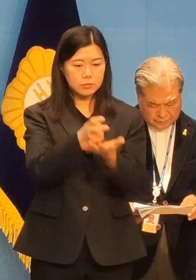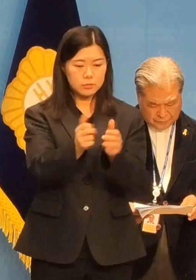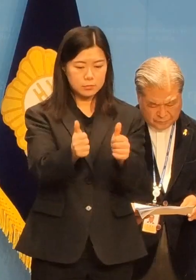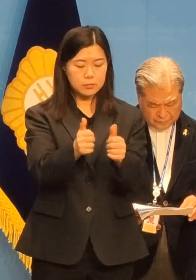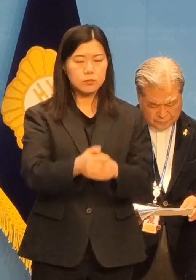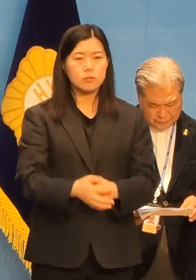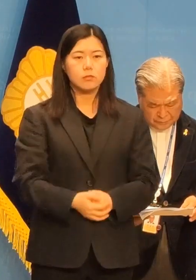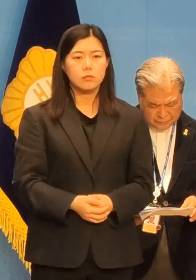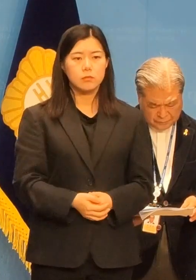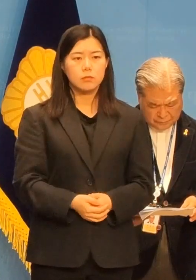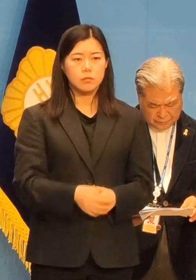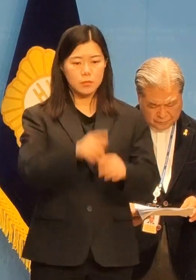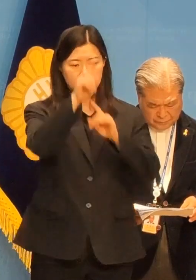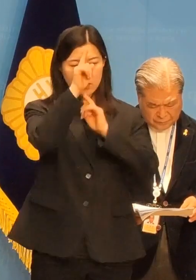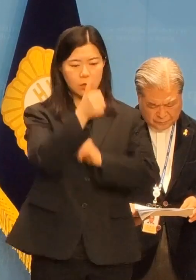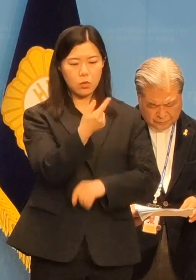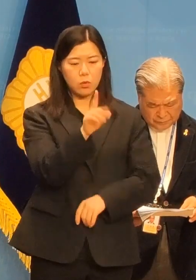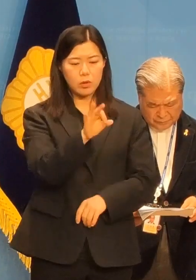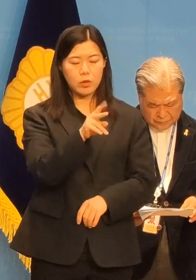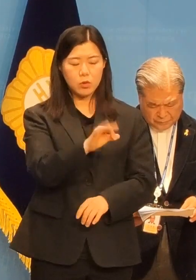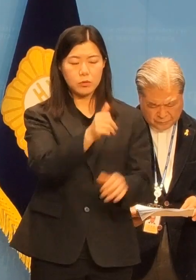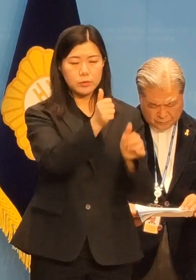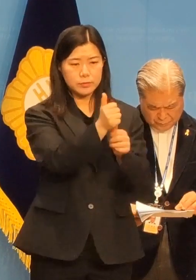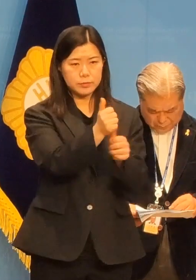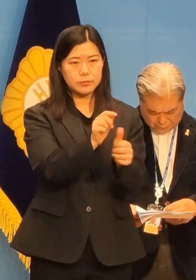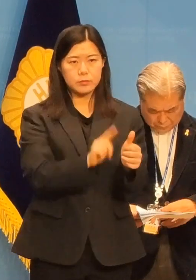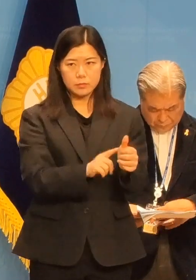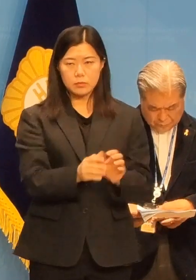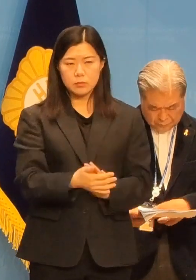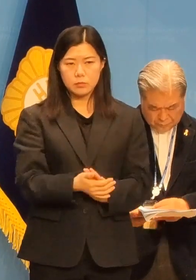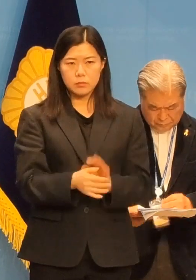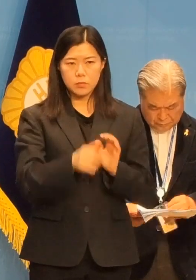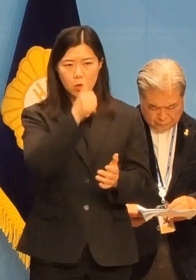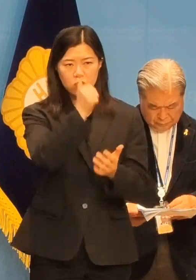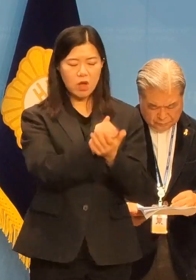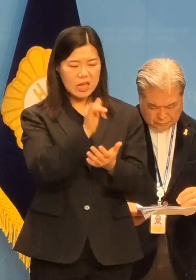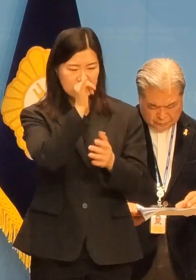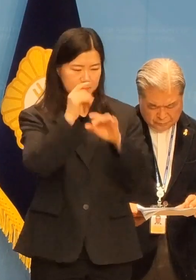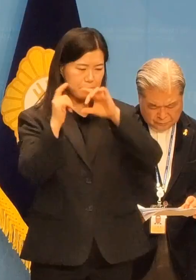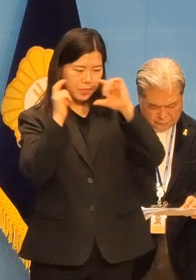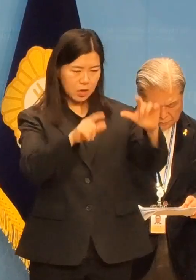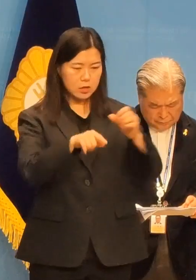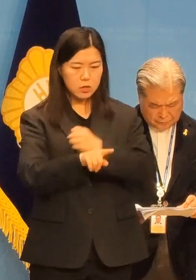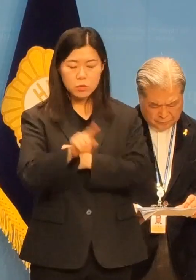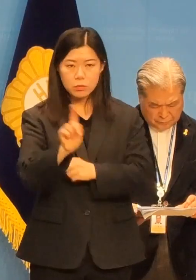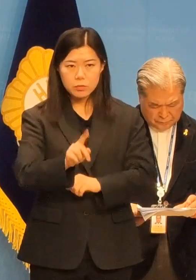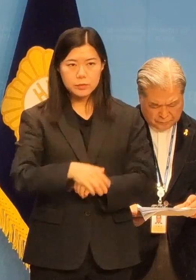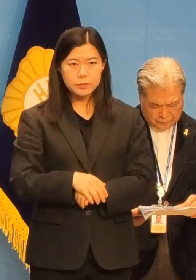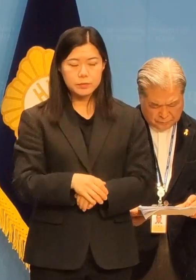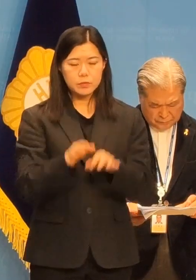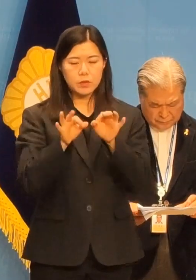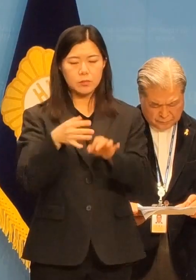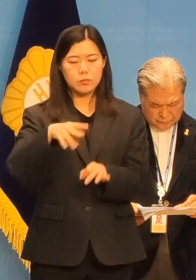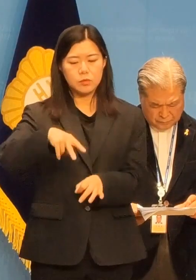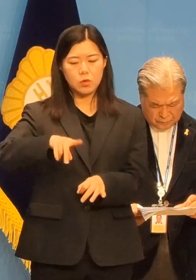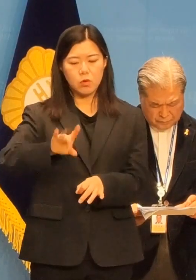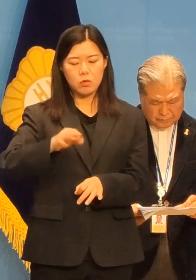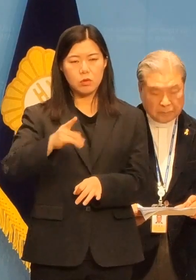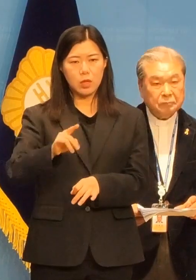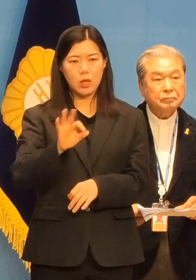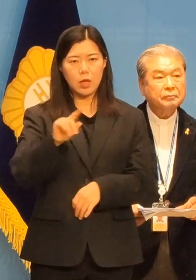수원지방법원이 이화영 부지사에게 유죄 판결을 내렸던 이유는 김성태,